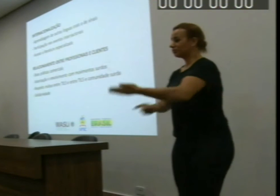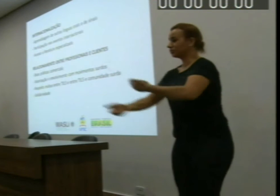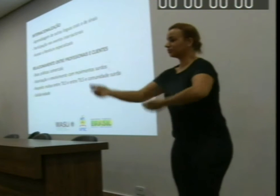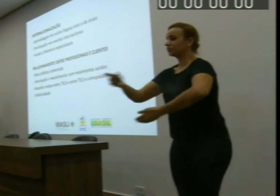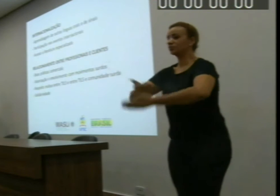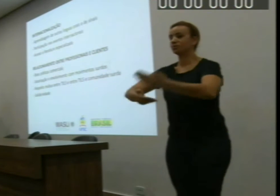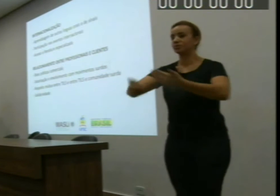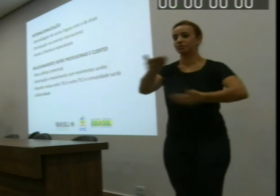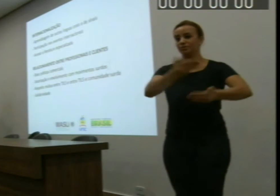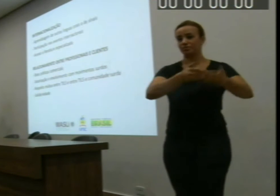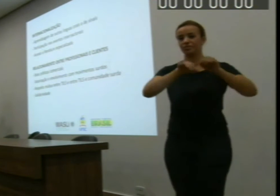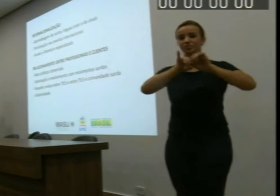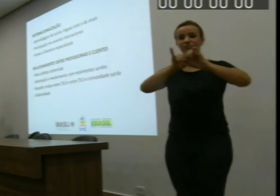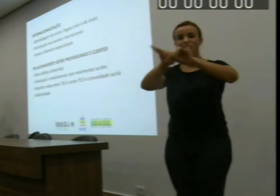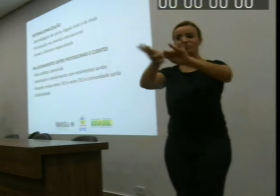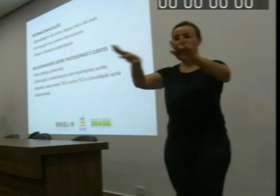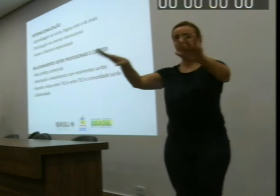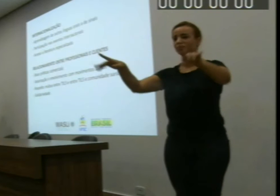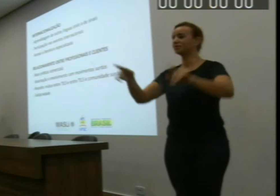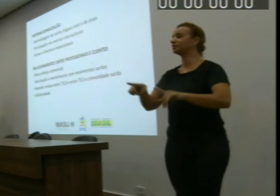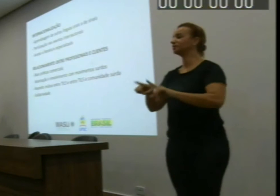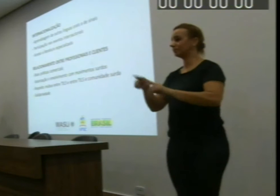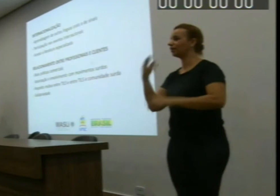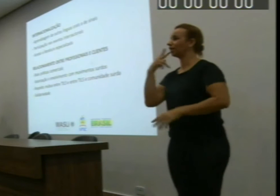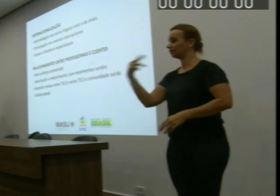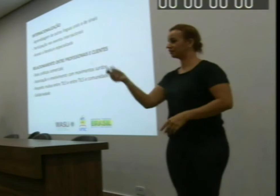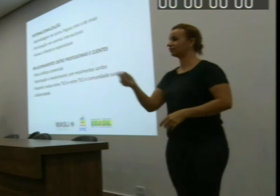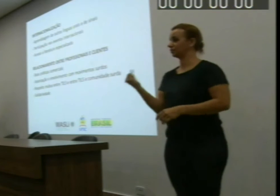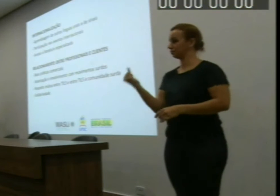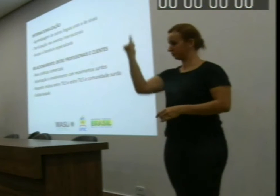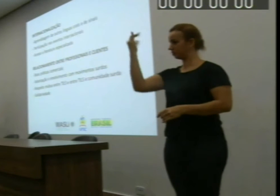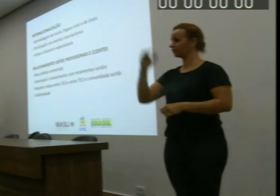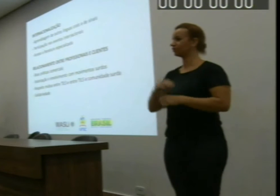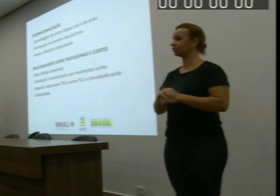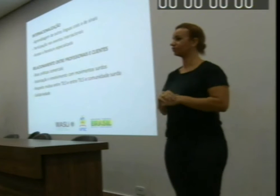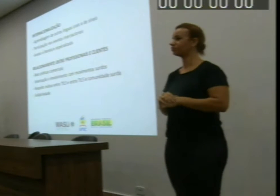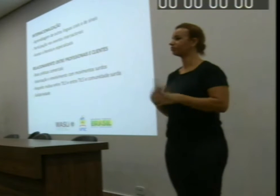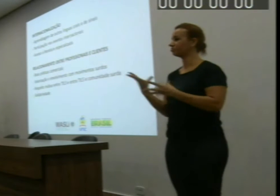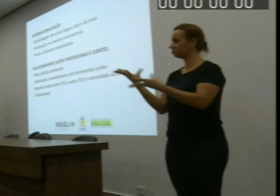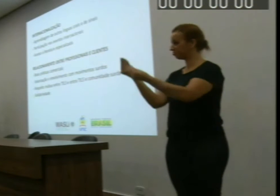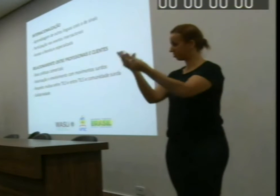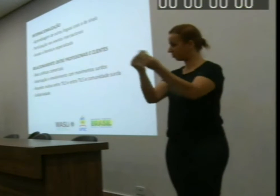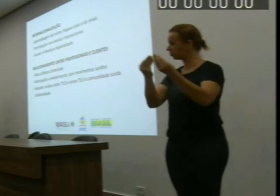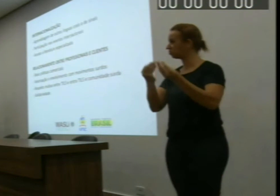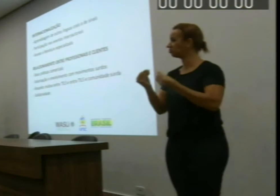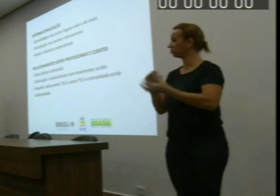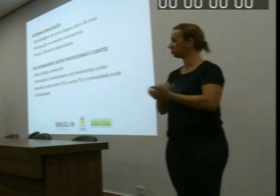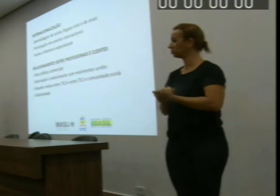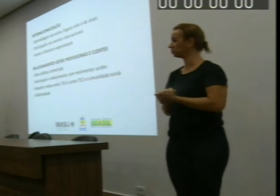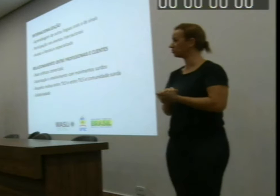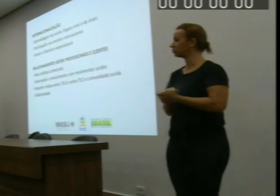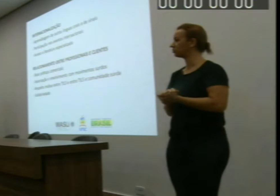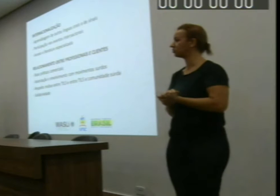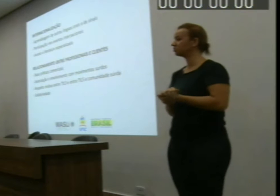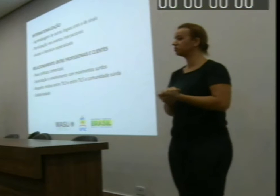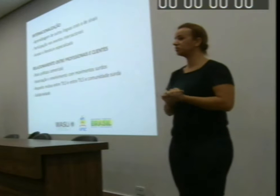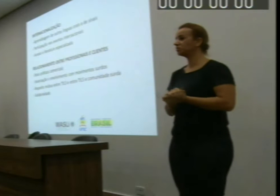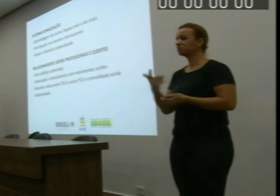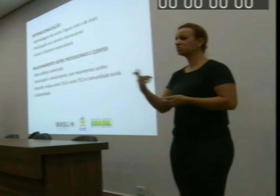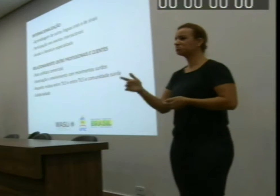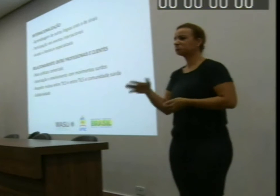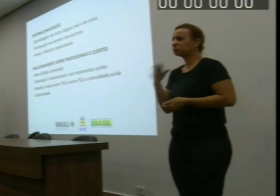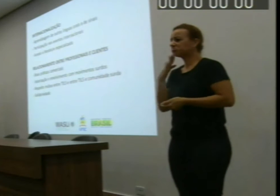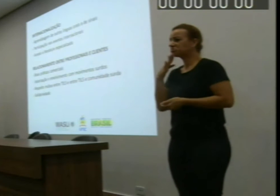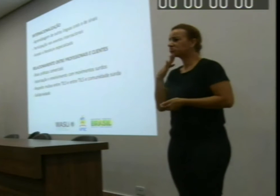aí mas vai ter o impecílio da língua para muitos que não são não vi não tem essa Perspectiva da